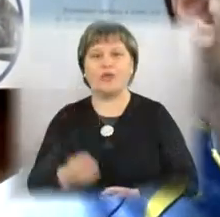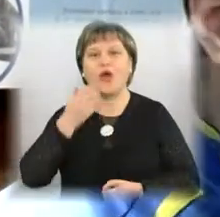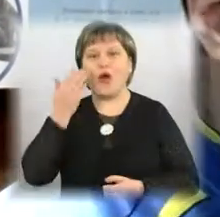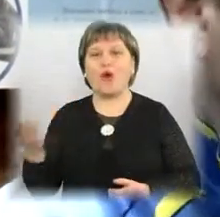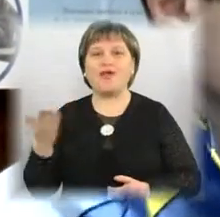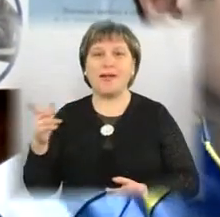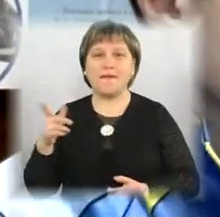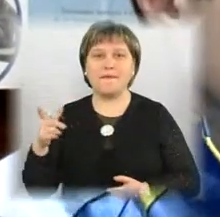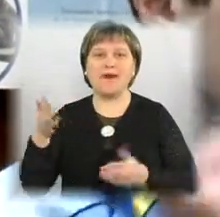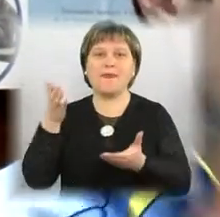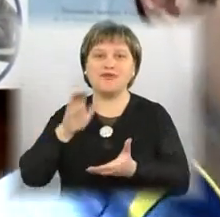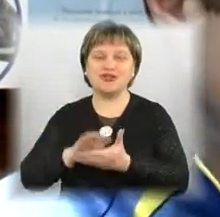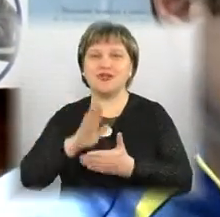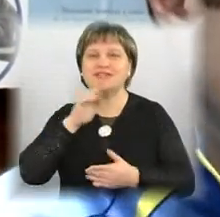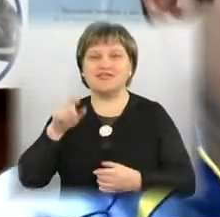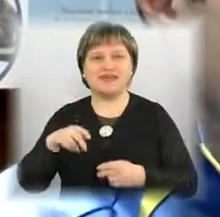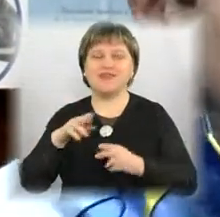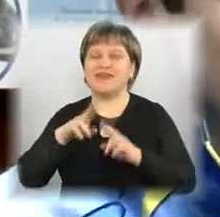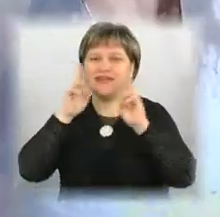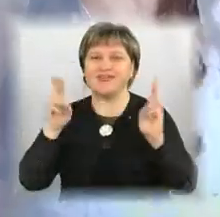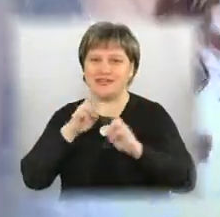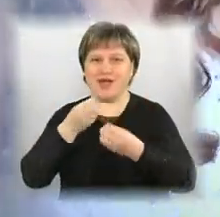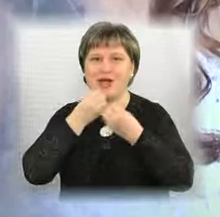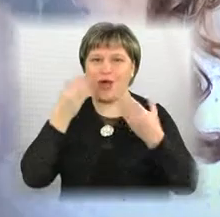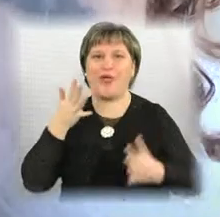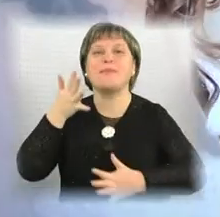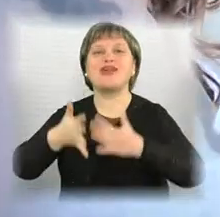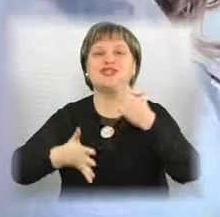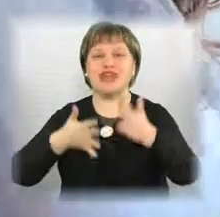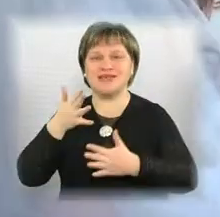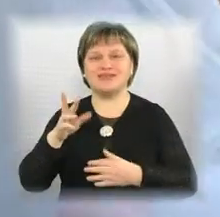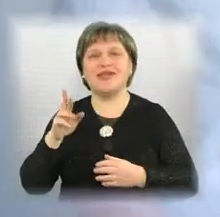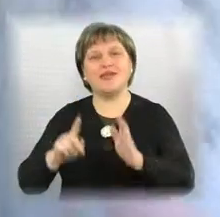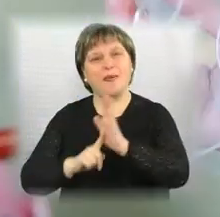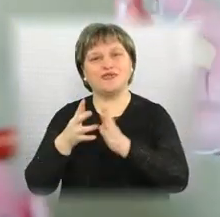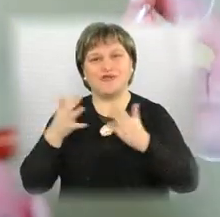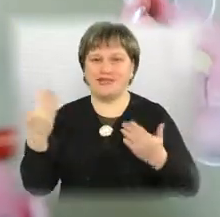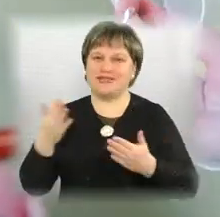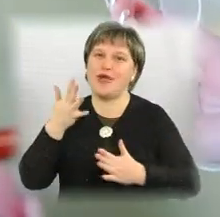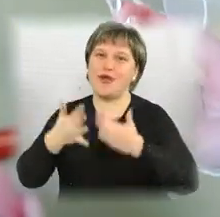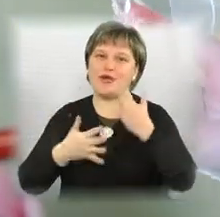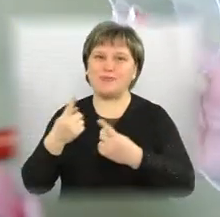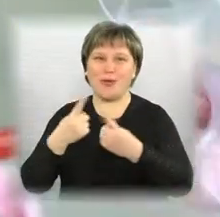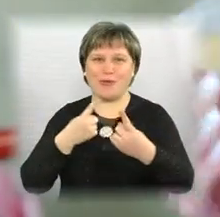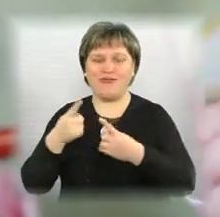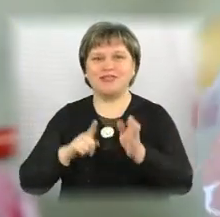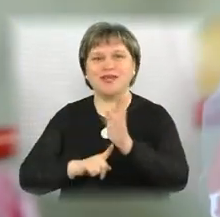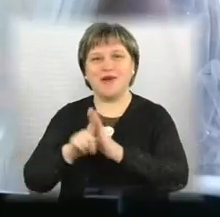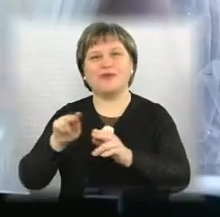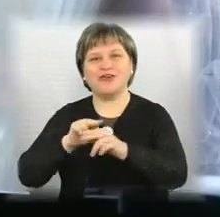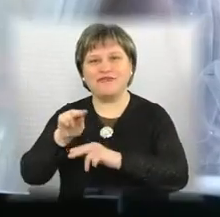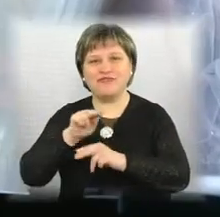Коли ми познайомилися, Світлана не знала добре жестів. Я почав з нею більше спілкуватися, почав її вчити,